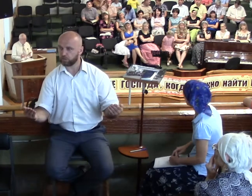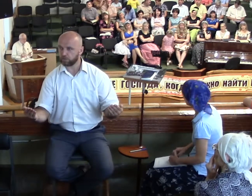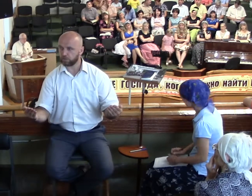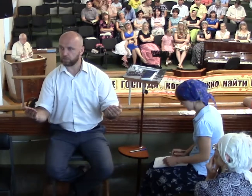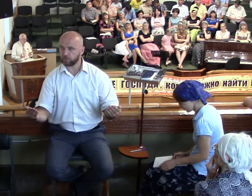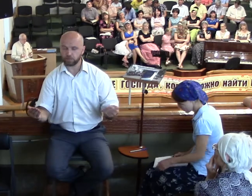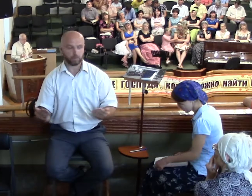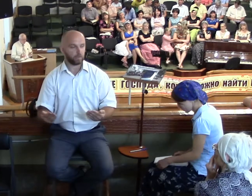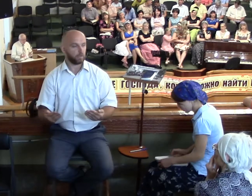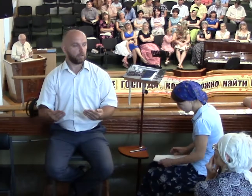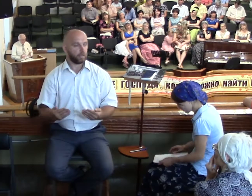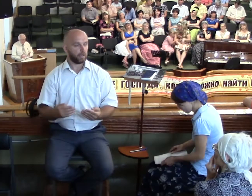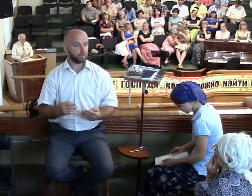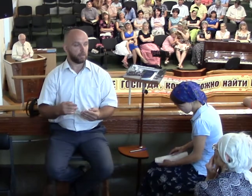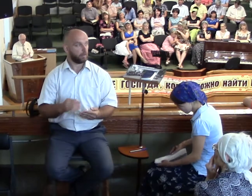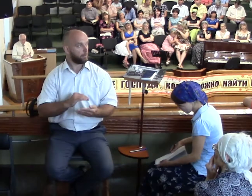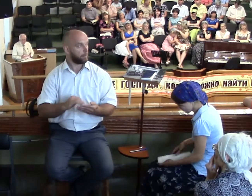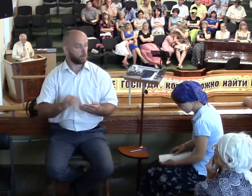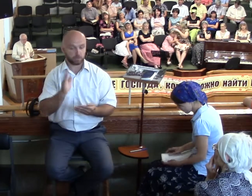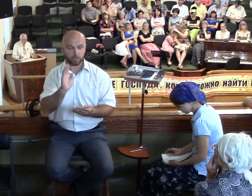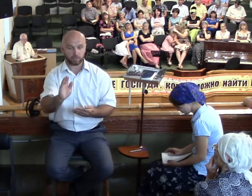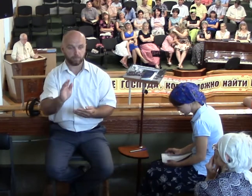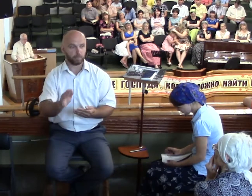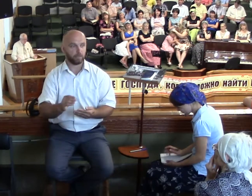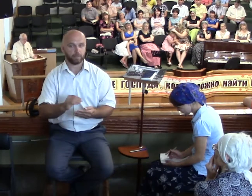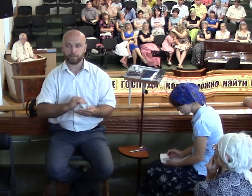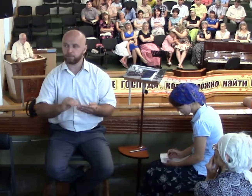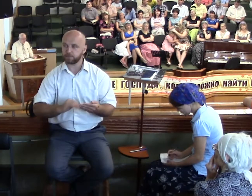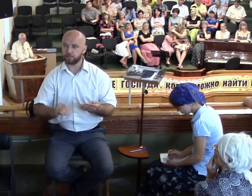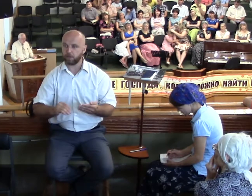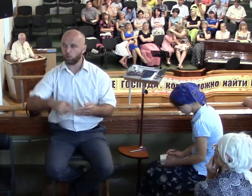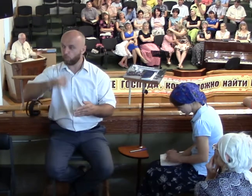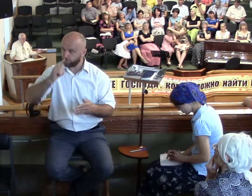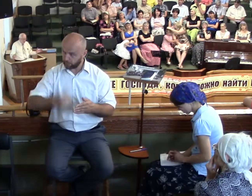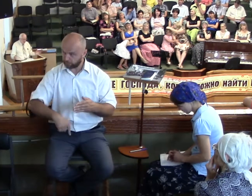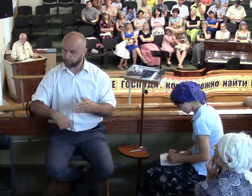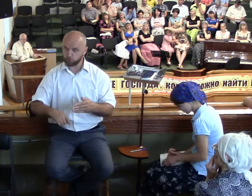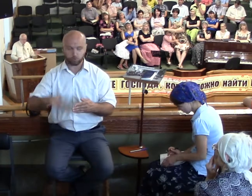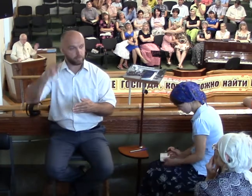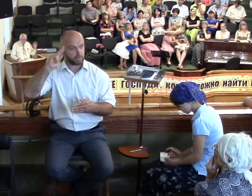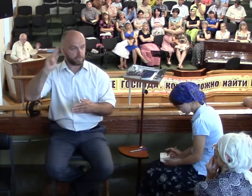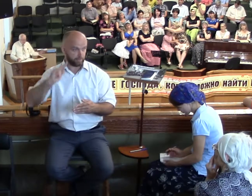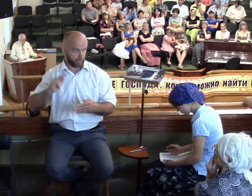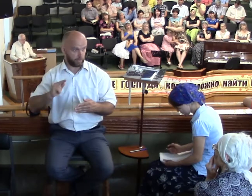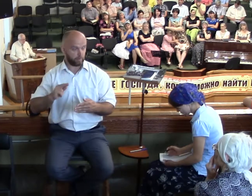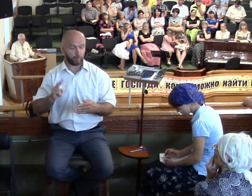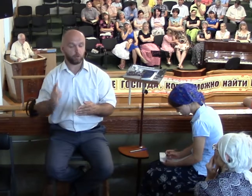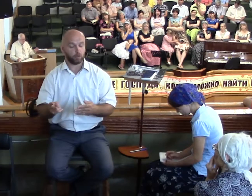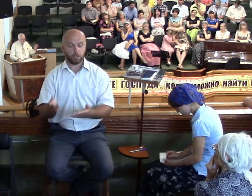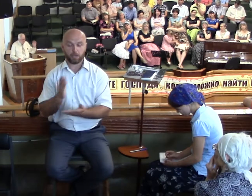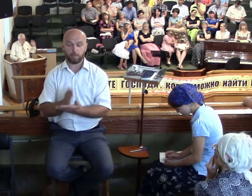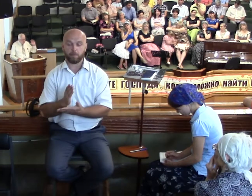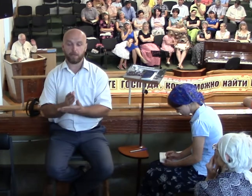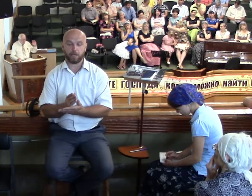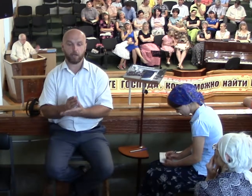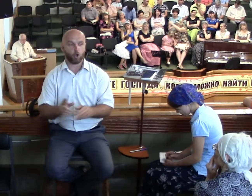было написано уверовавшим из евреев. То есть люди, которые имели обетование,